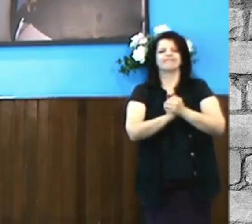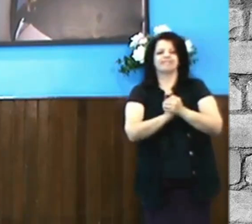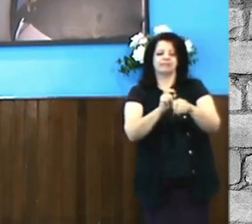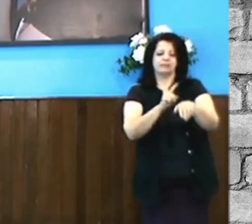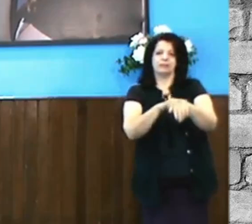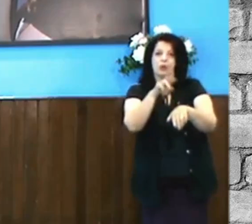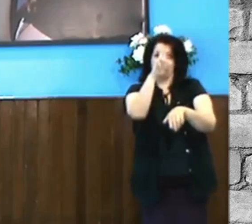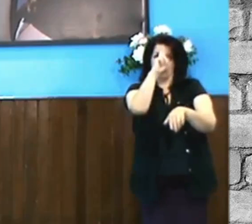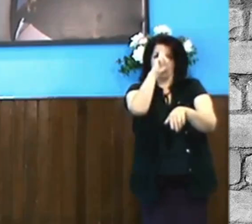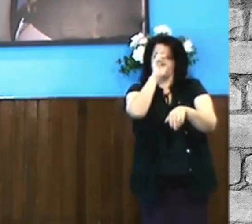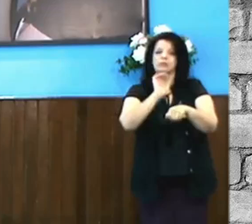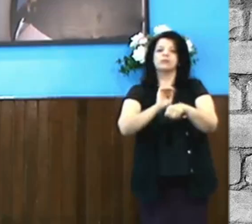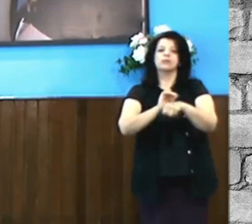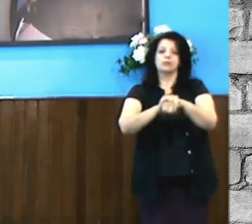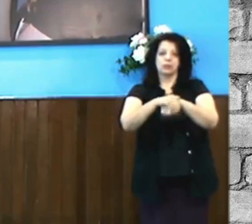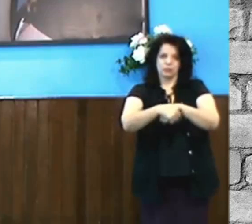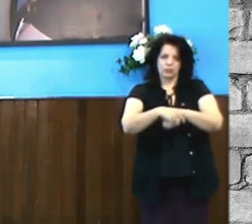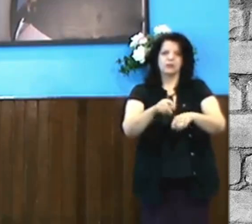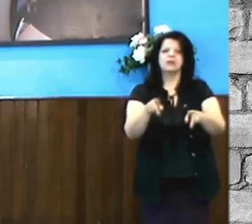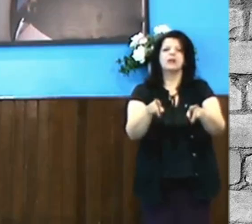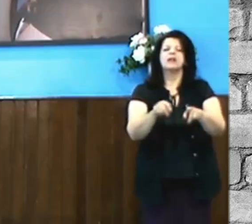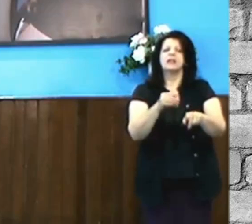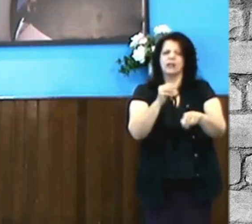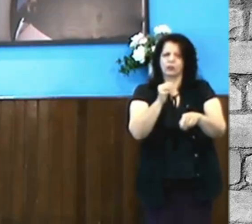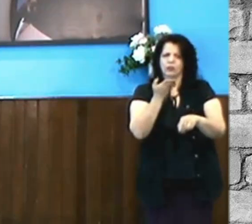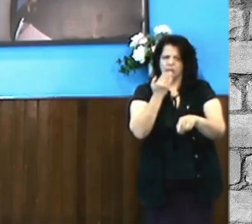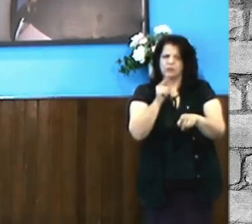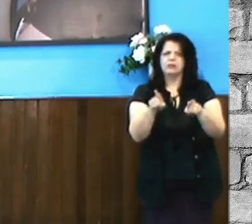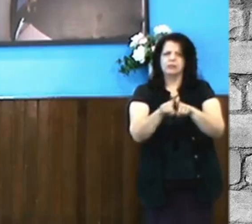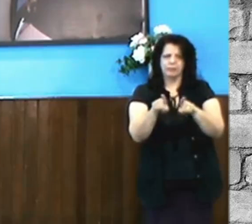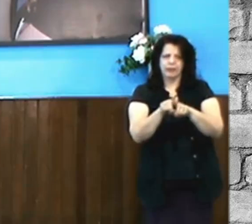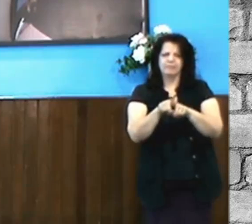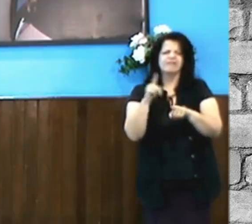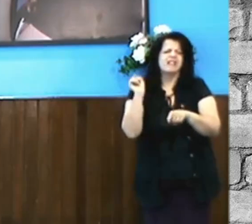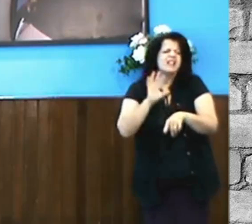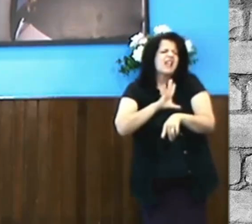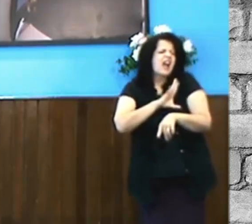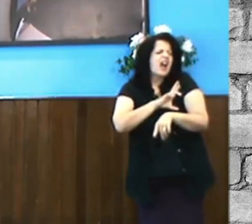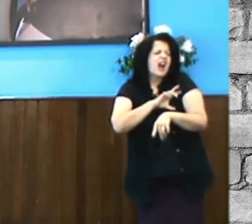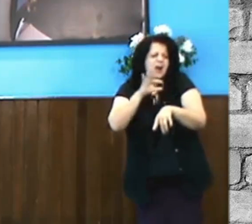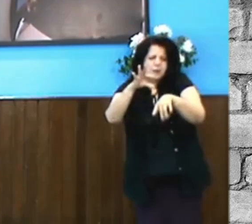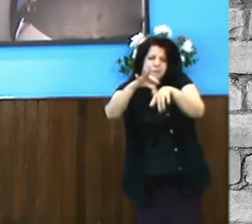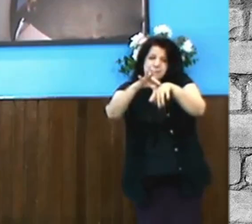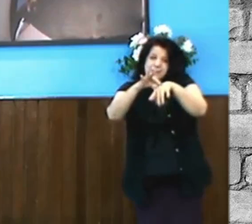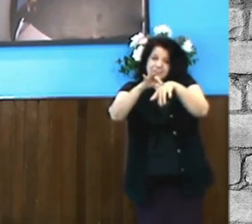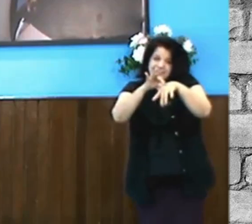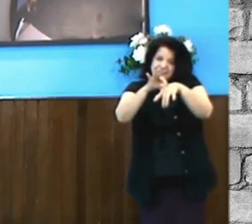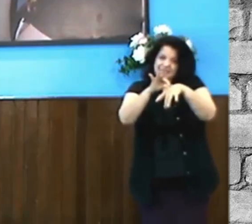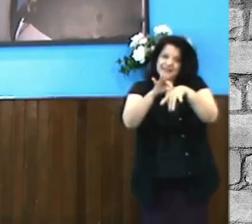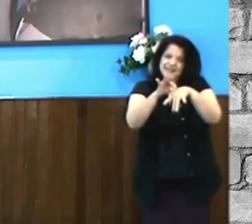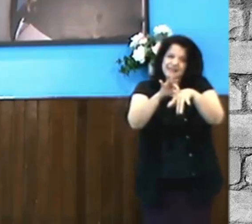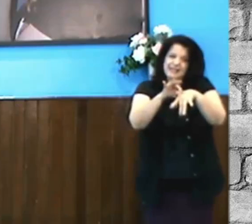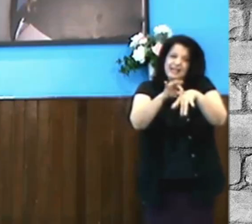Eu pensei, será que ela está brincando? É uma pegadinha? Onde está a câmera? Né? Eu gosto muito de carne, o povo da igreja sabe disso.